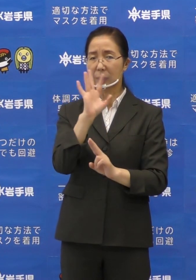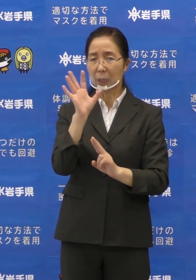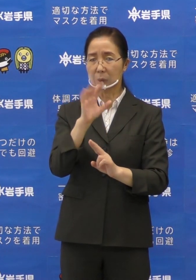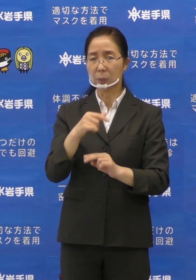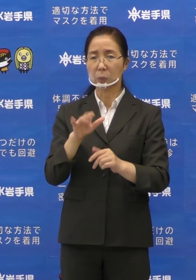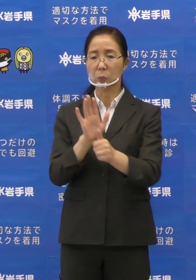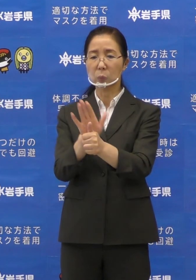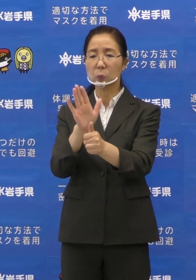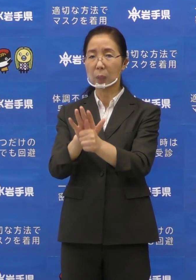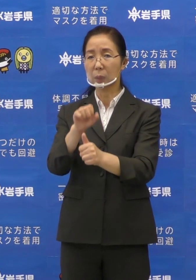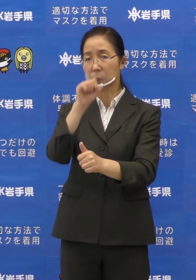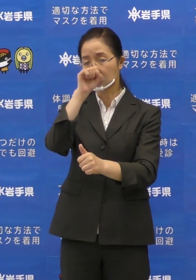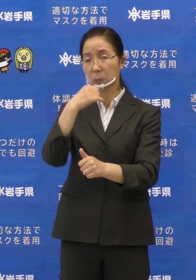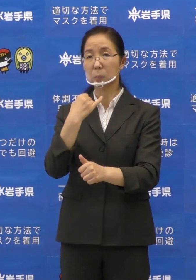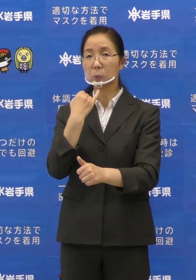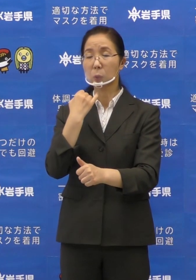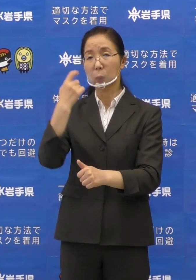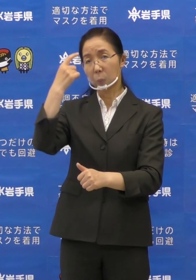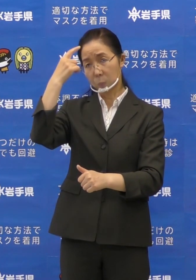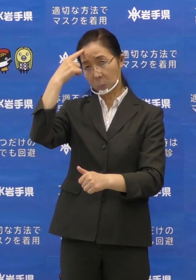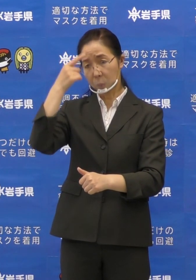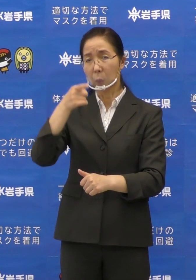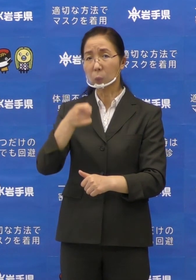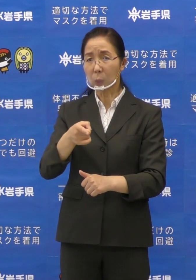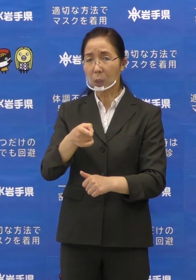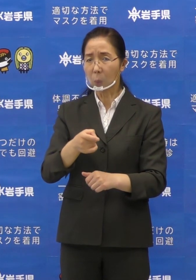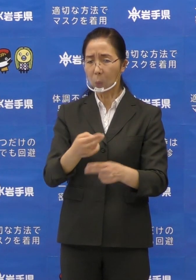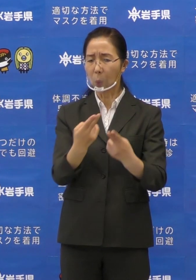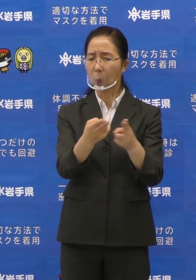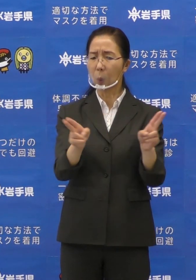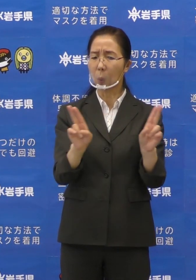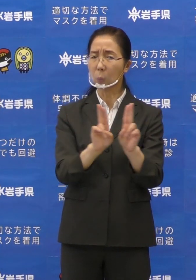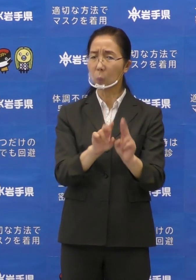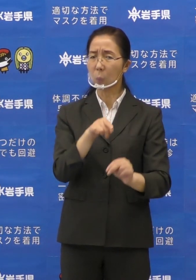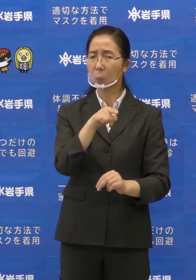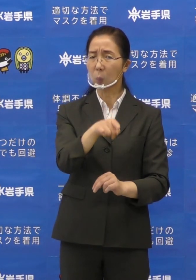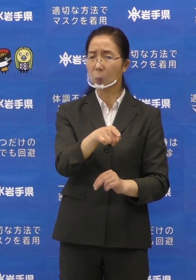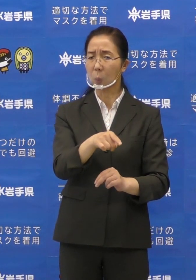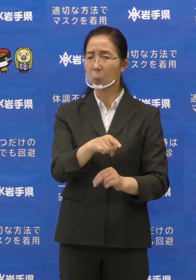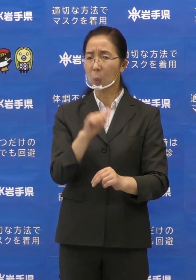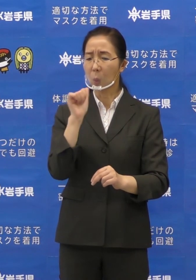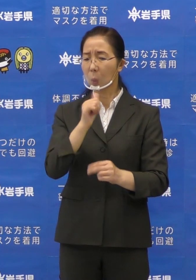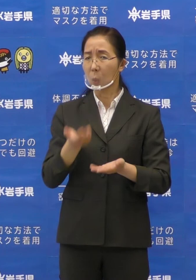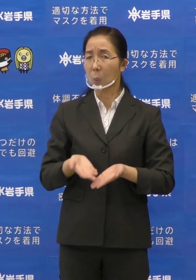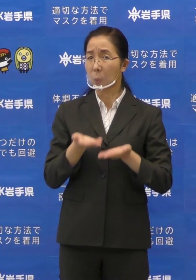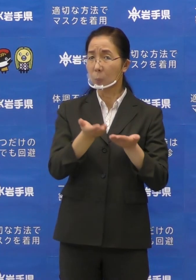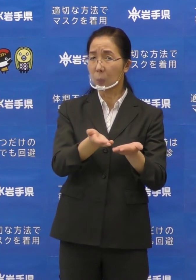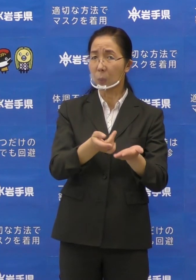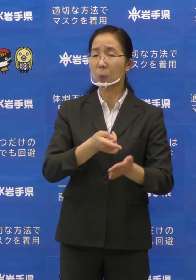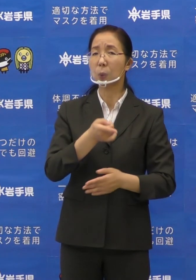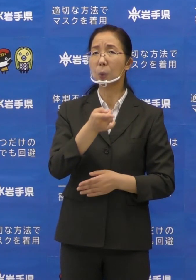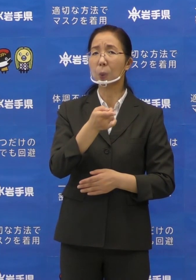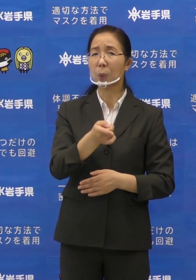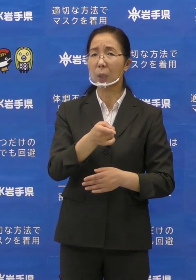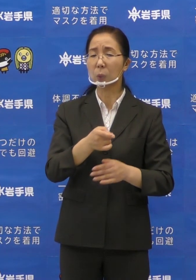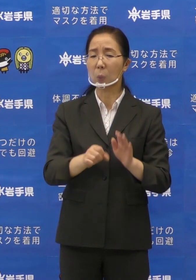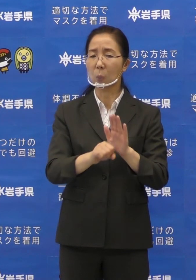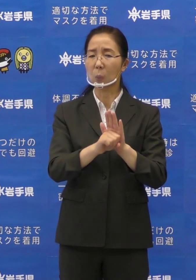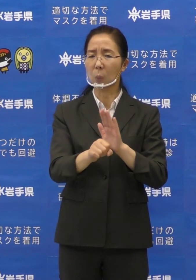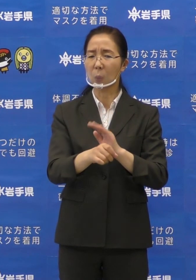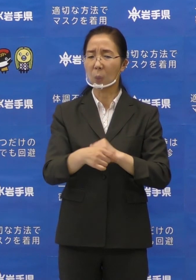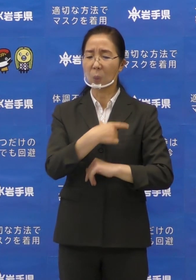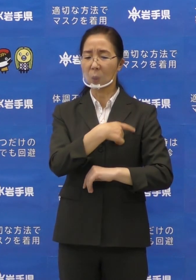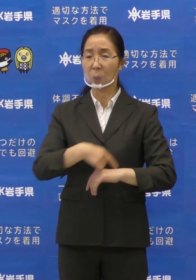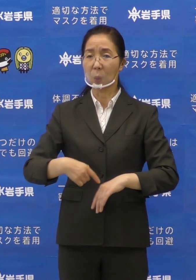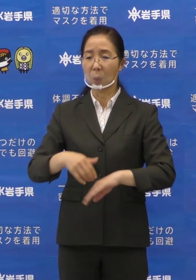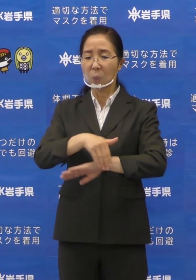すればいいのかなと思ったんですけれども、それをその立憲民主党のあの推薦する候補、候補者予定